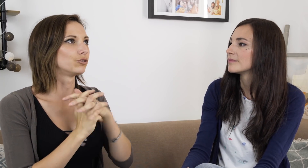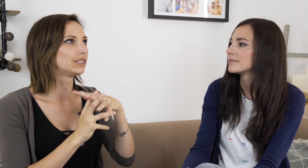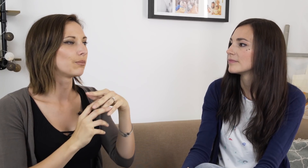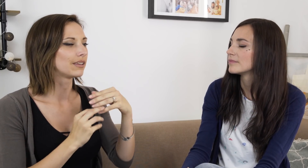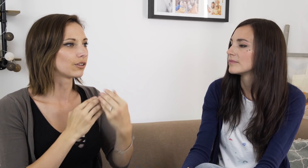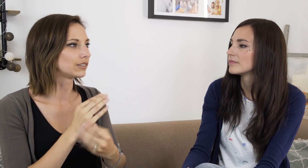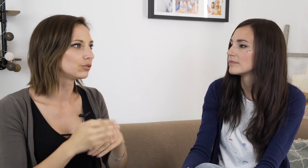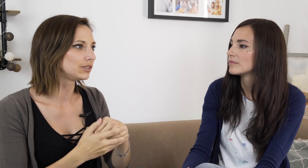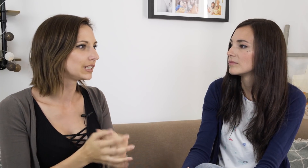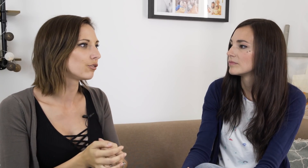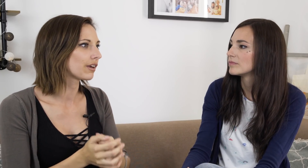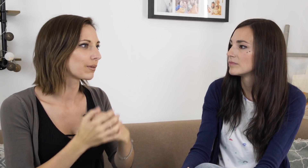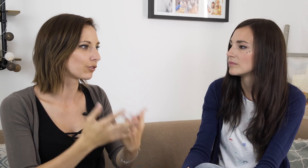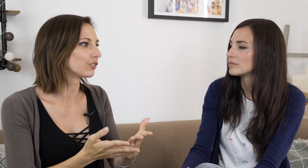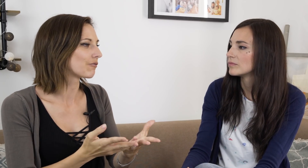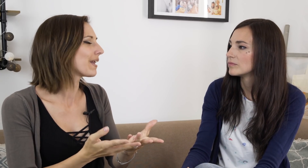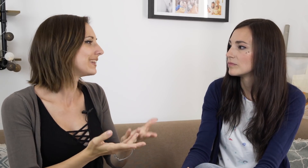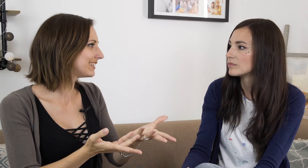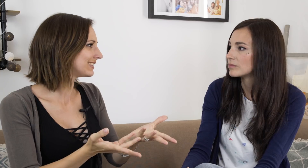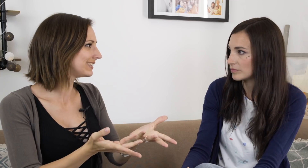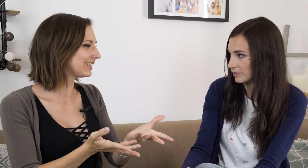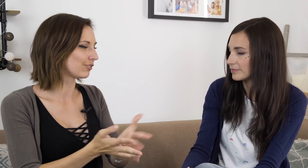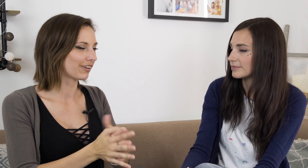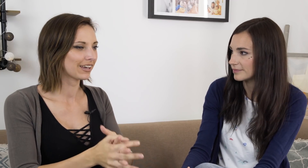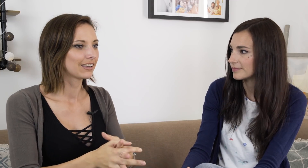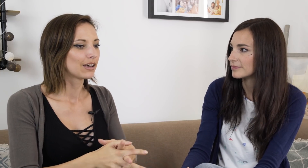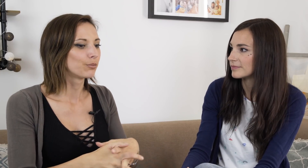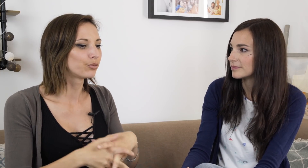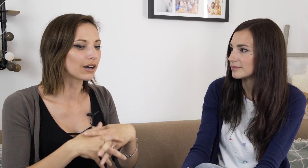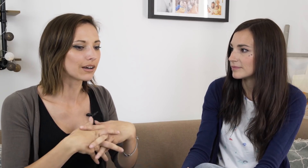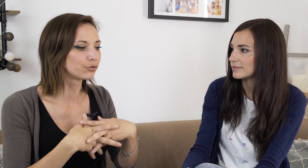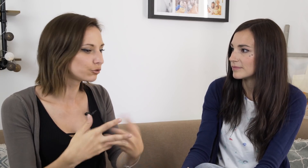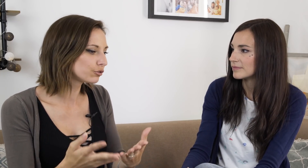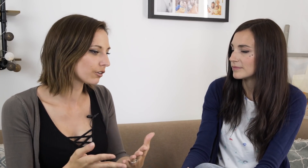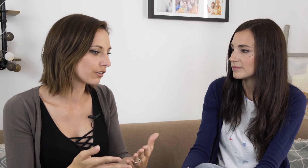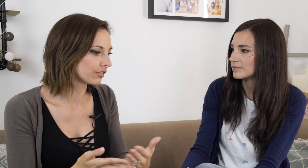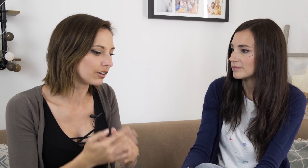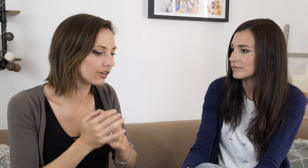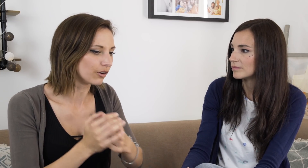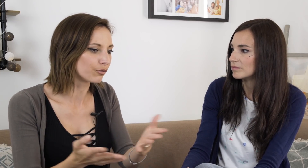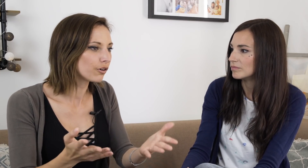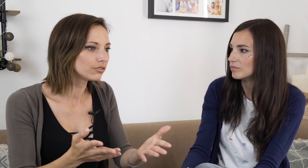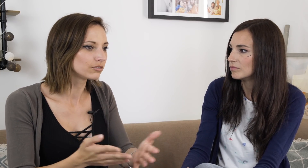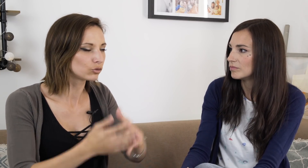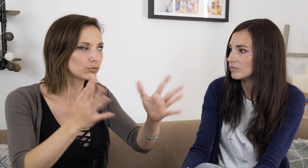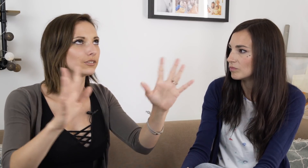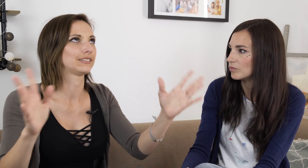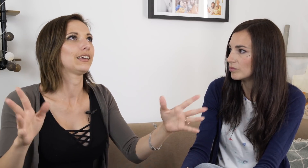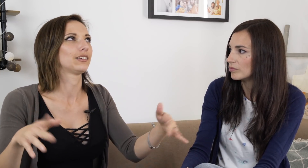suis jamais sentie obligée de le faire parce que j'avais pas la nécessité de le faire. Pour un futur enfant, tout le monde sait qu'il